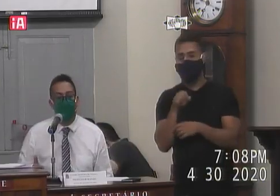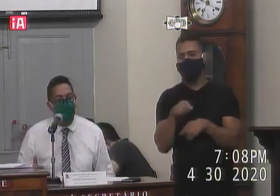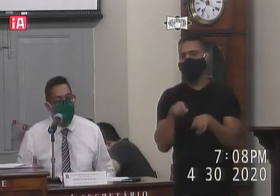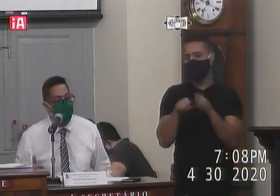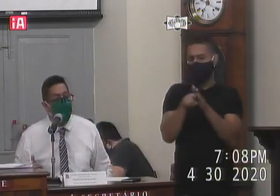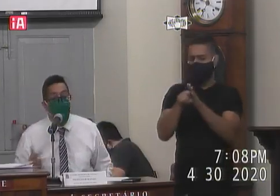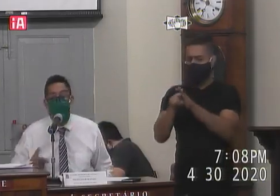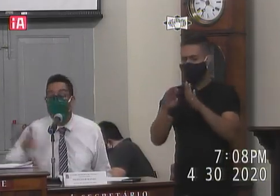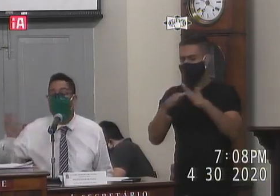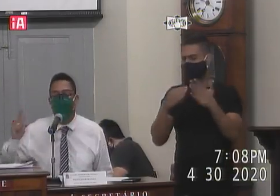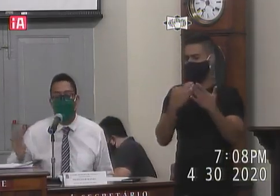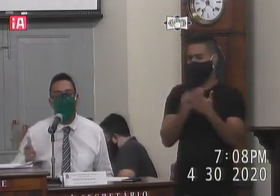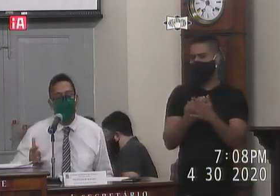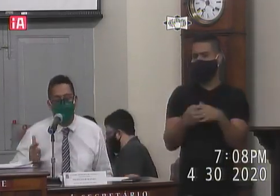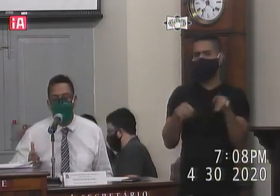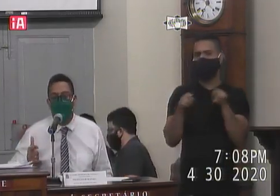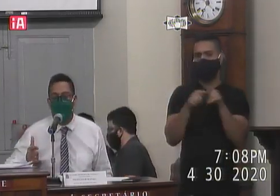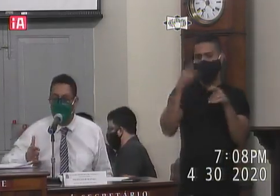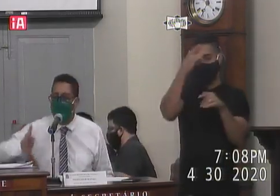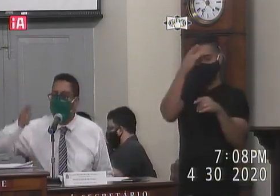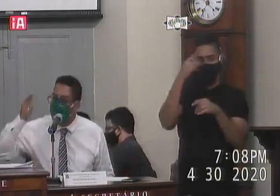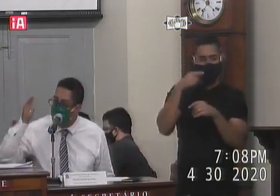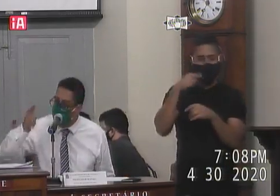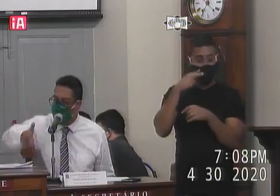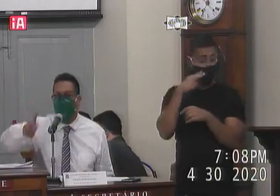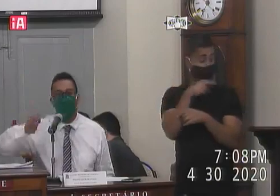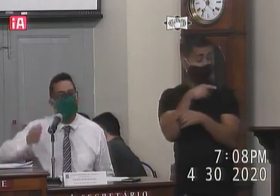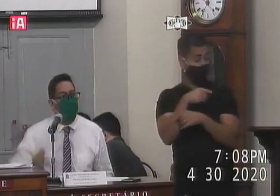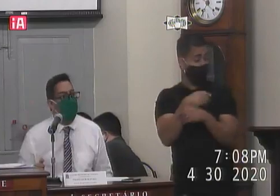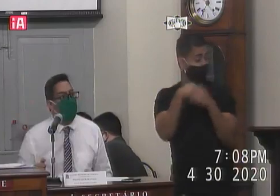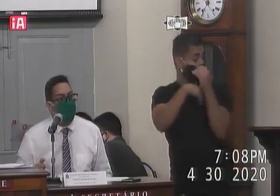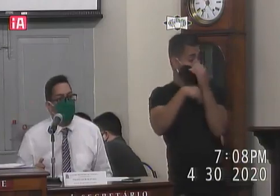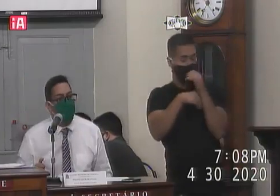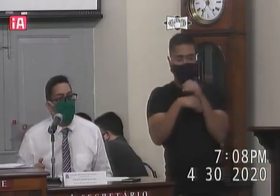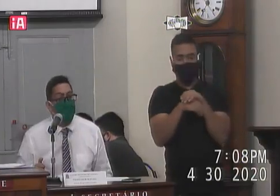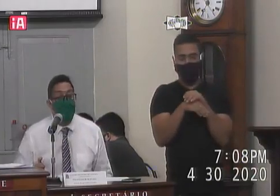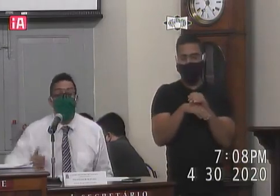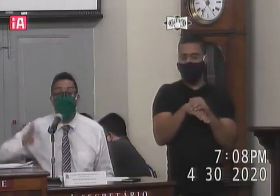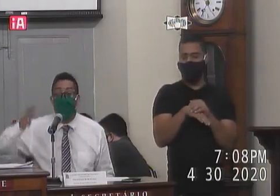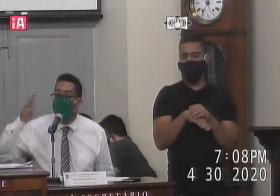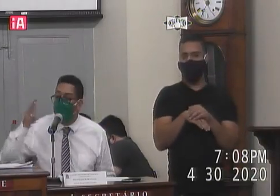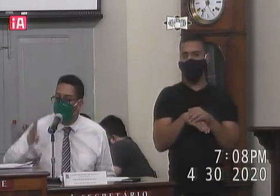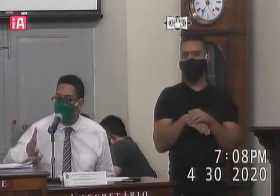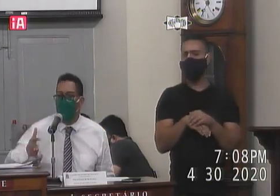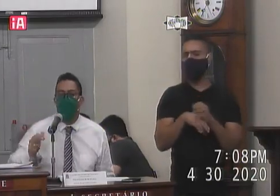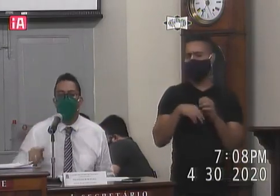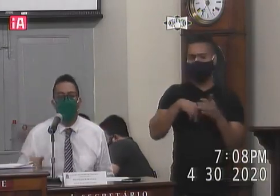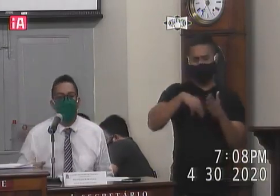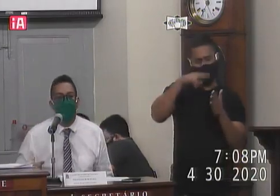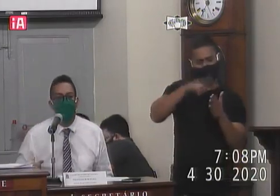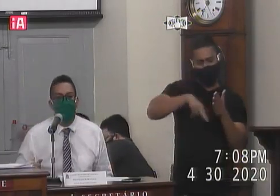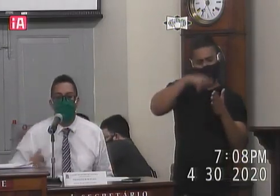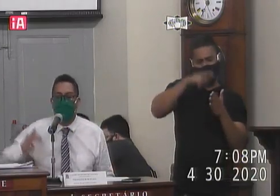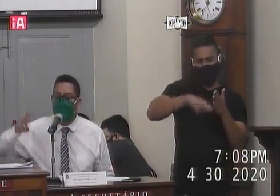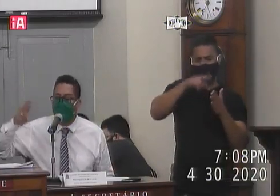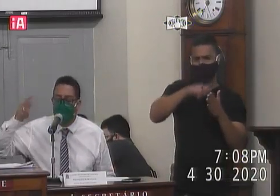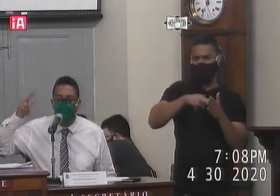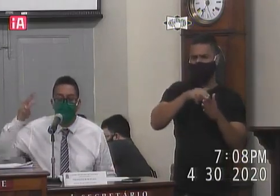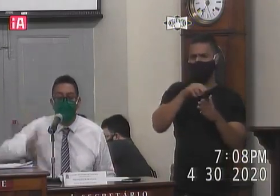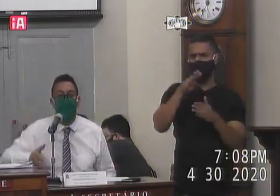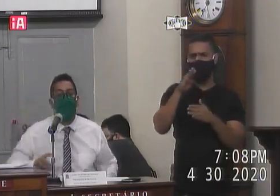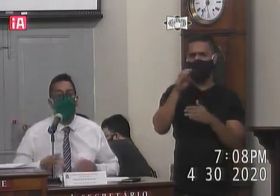as escolas, com gente até se escondendo quando eu fui, sem fazer o meu papel. Li todos os boletins